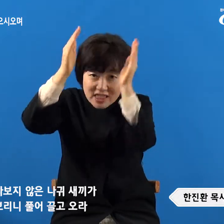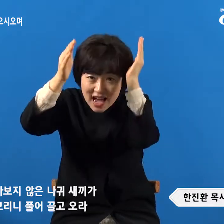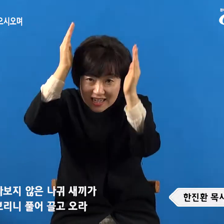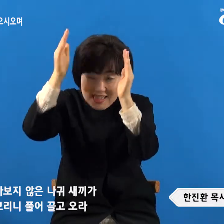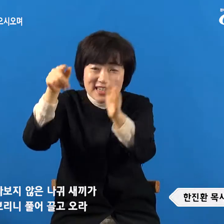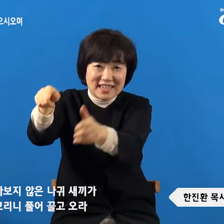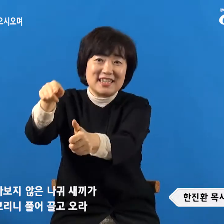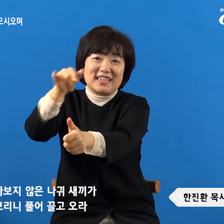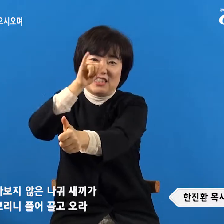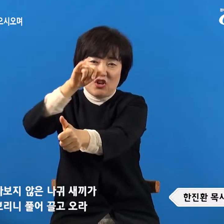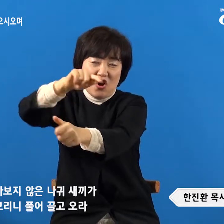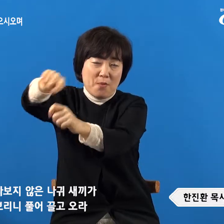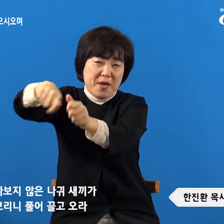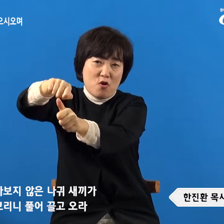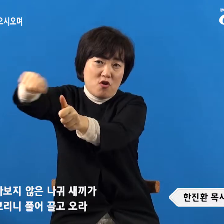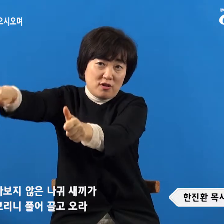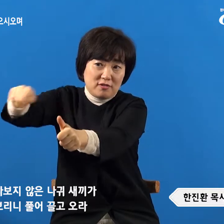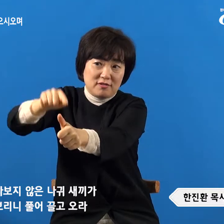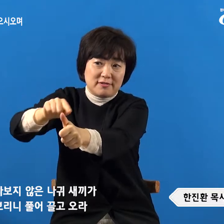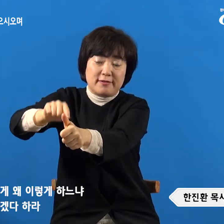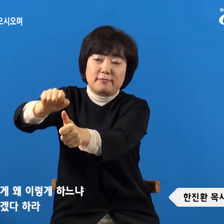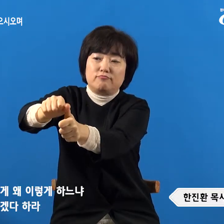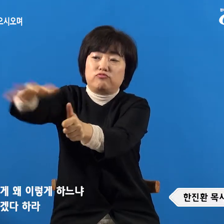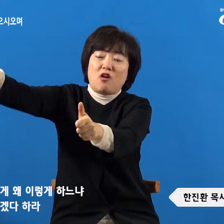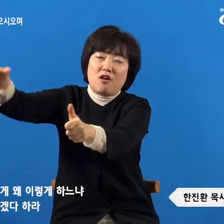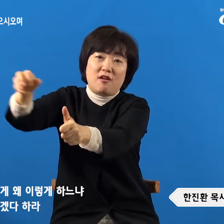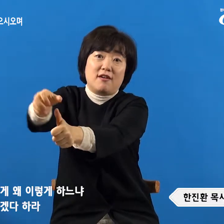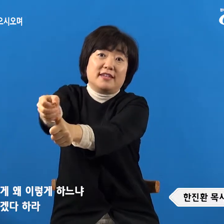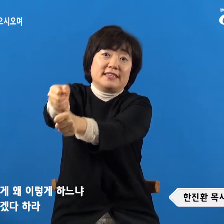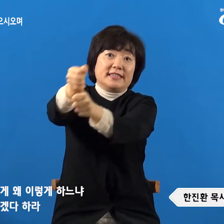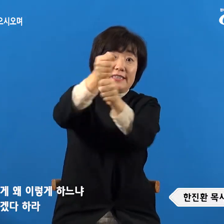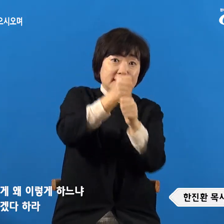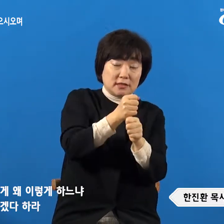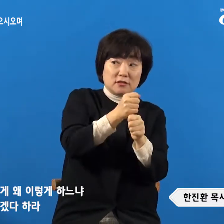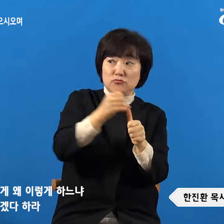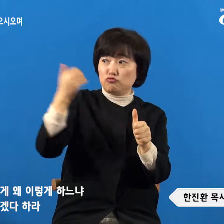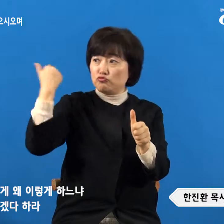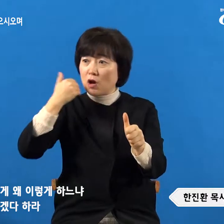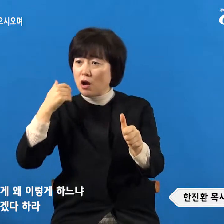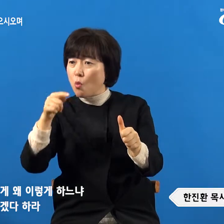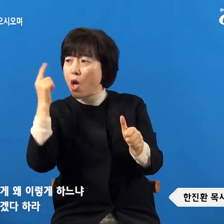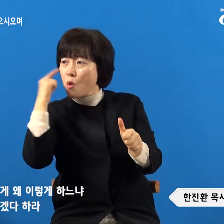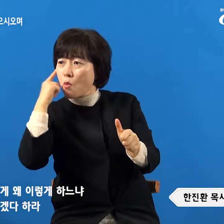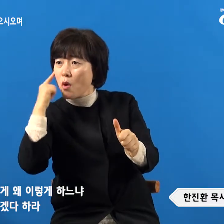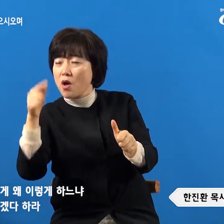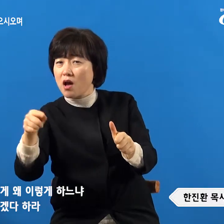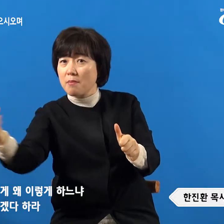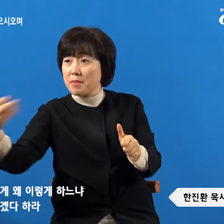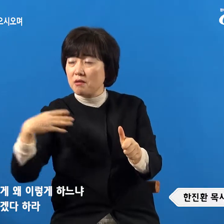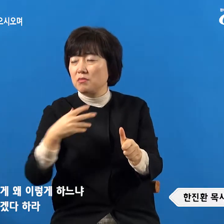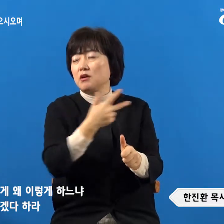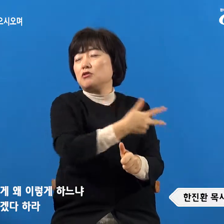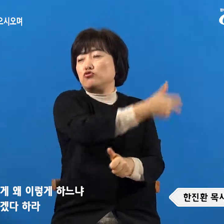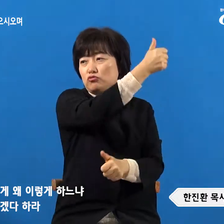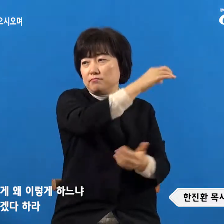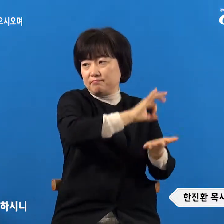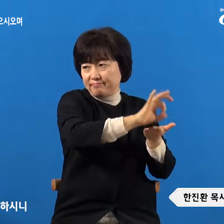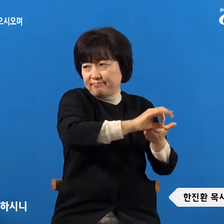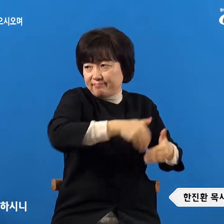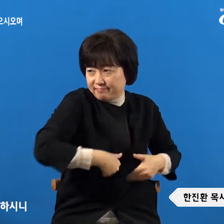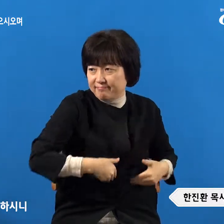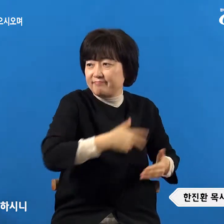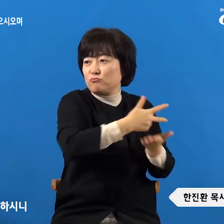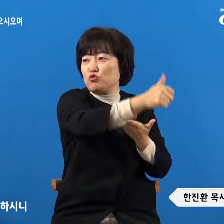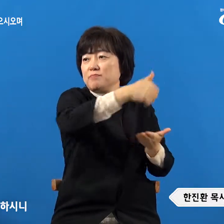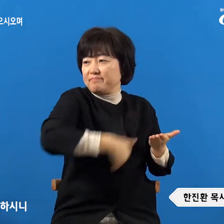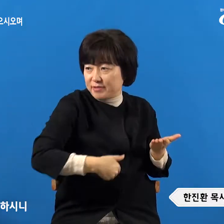매여 있는 것을 보리니 풀어 끌고 오라. 만일 누가 너희에게 왜 이렇게 하느냐 묻거든 주가 쓰시겠다 하라.